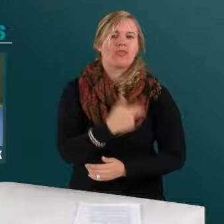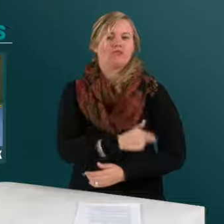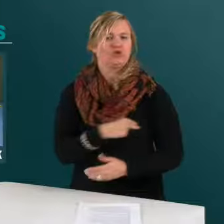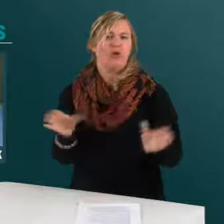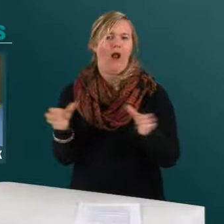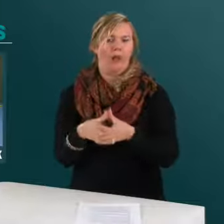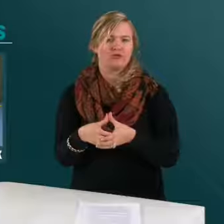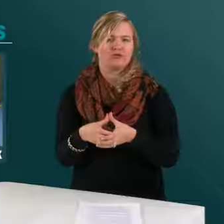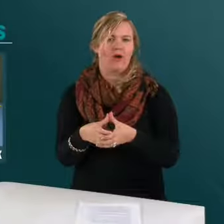geehrt